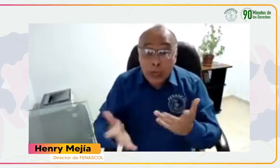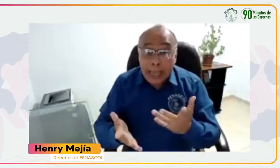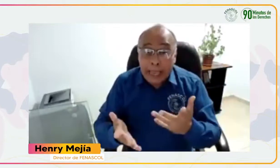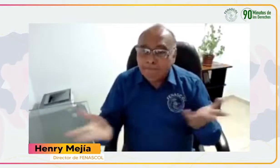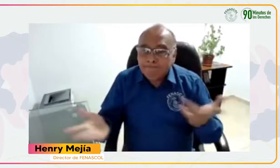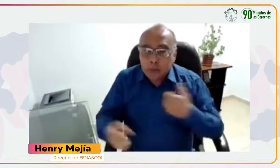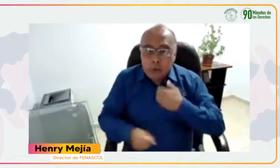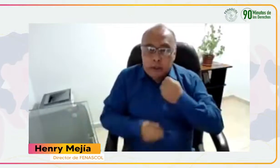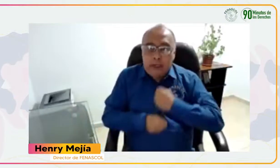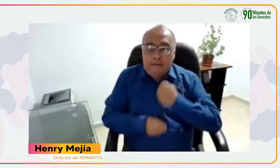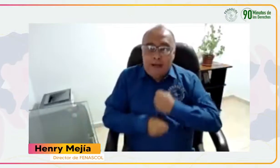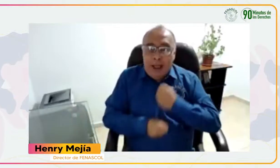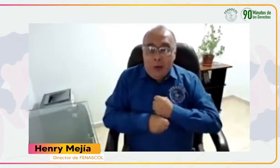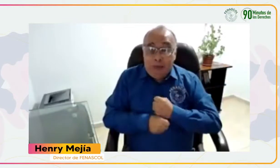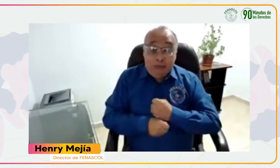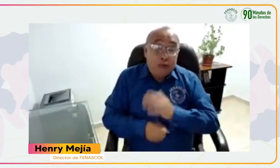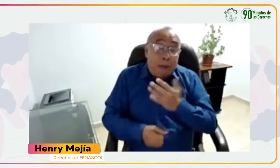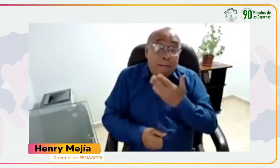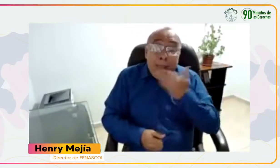responsabilidad, sin embargo, yo trabajo.